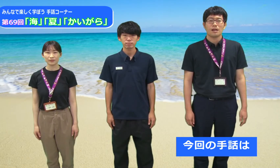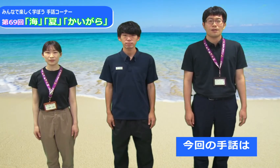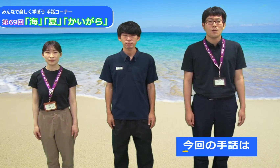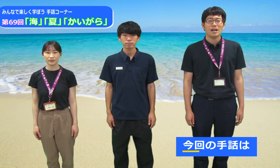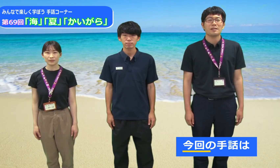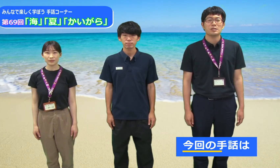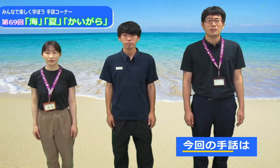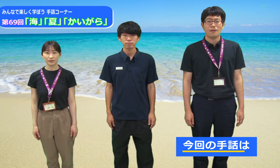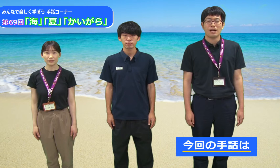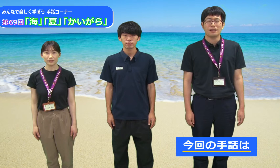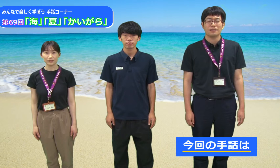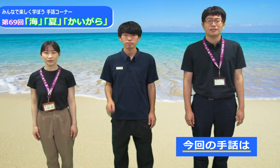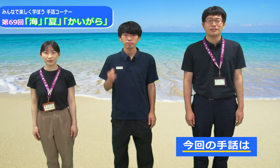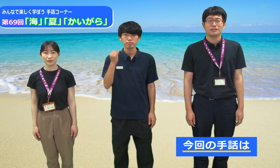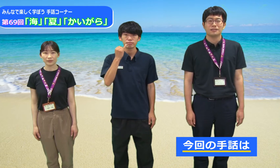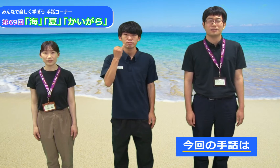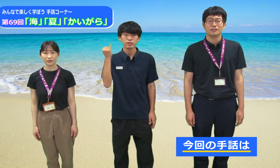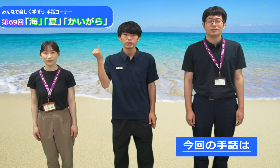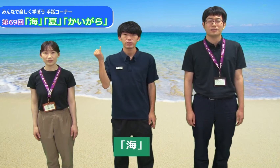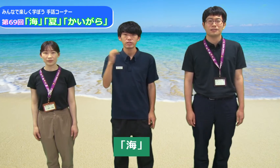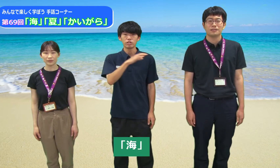今回の手話は 海、